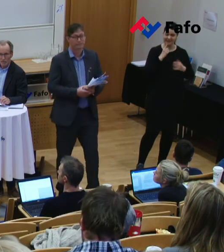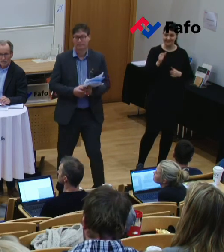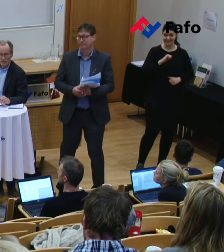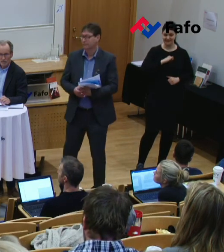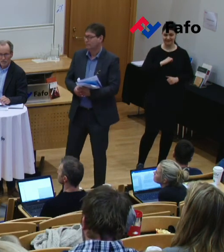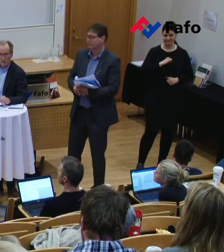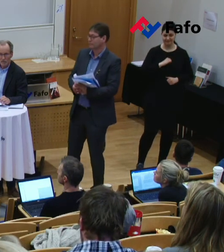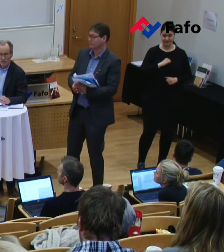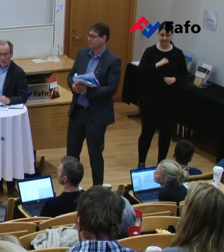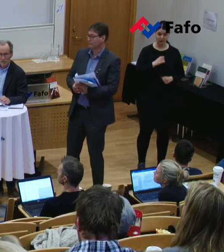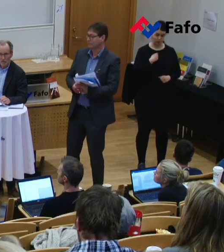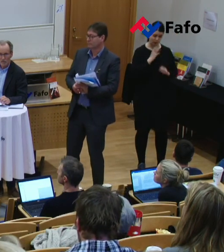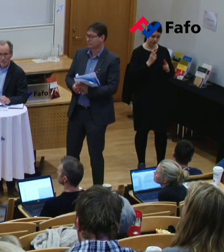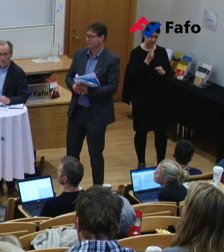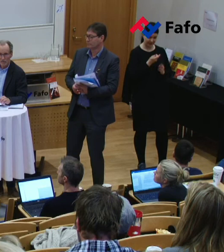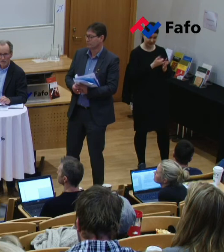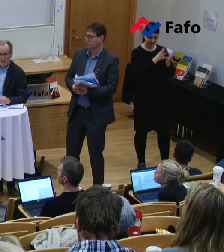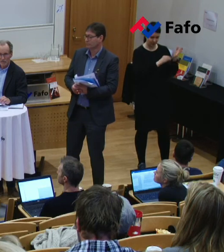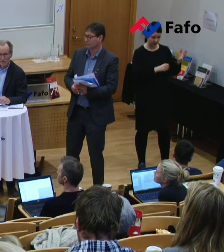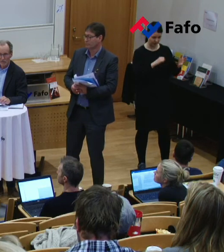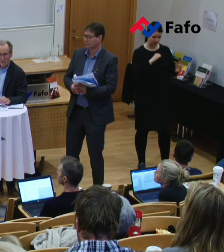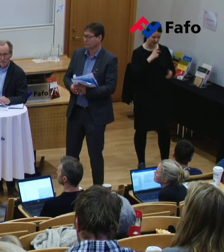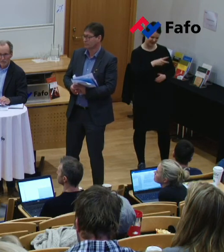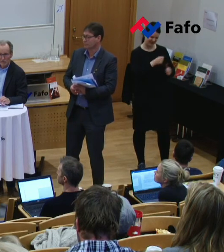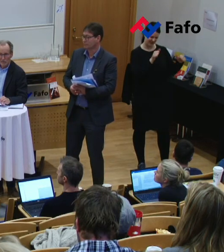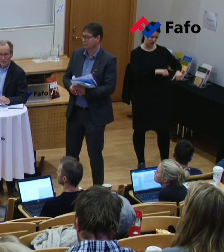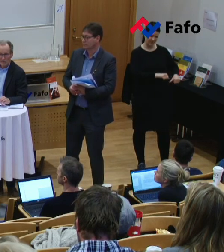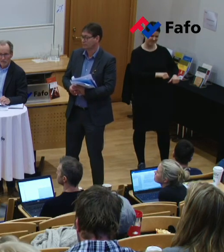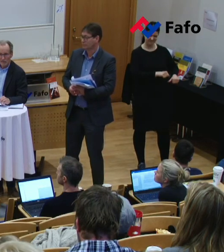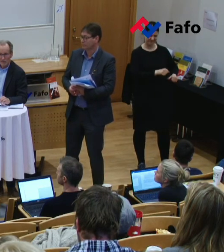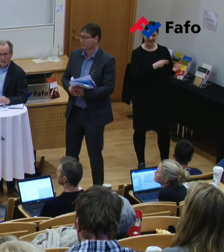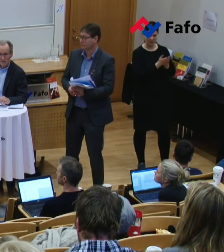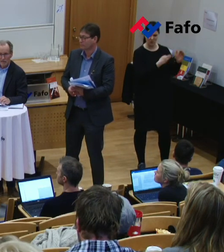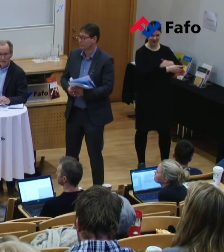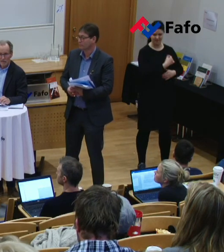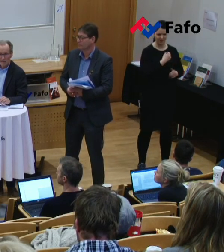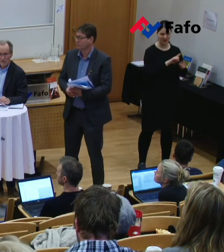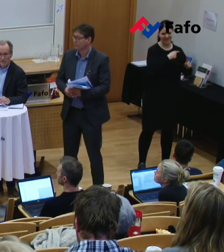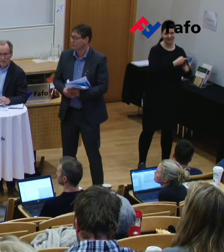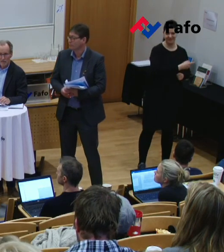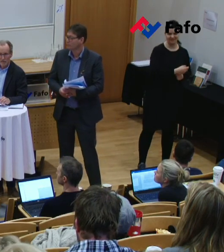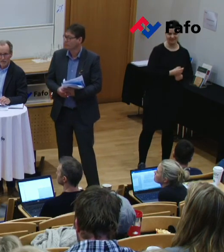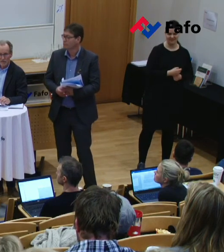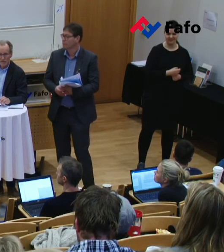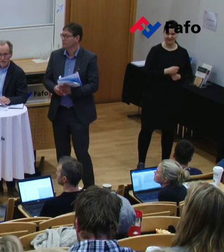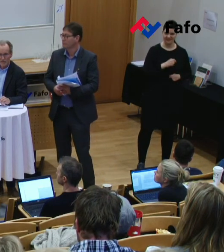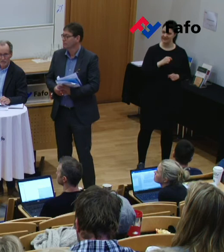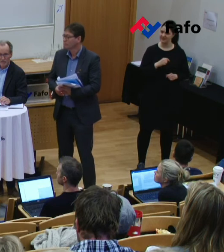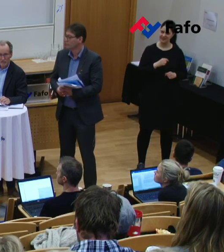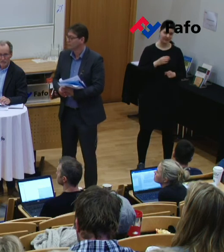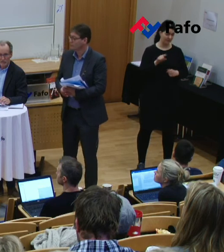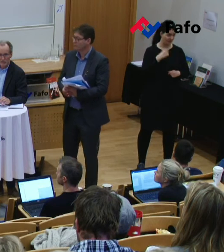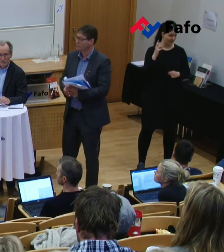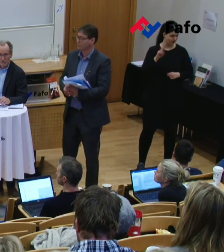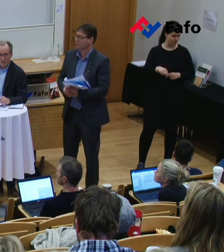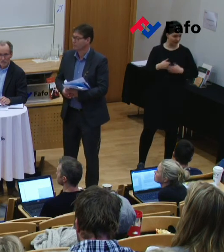at hvis jeg for dårlig, så gruer jeg meg, da går jeg ikke hjem. Fordi at da jeg så redd for vi norske